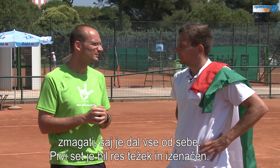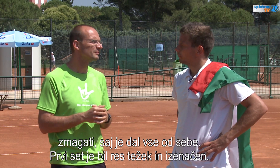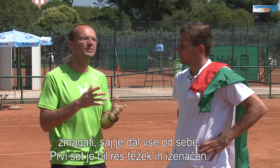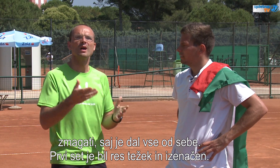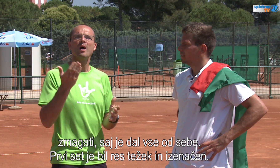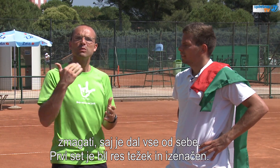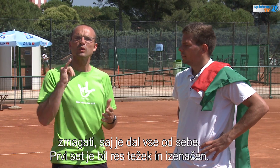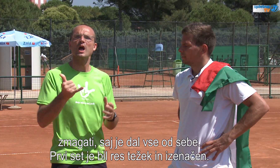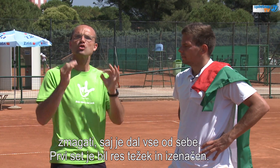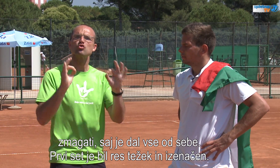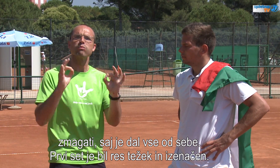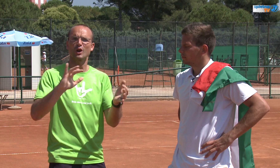for me.